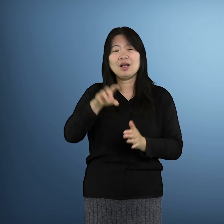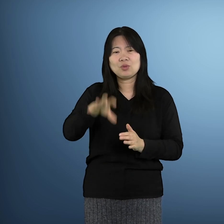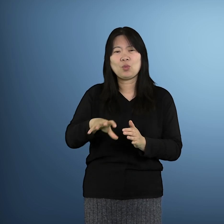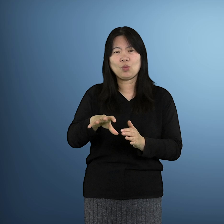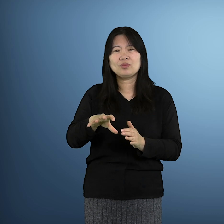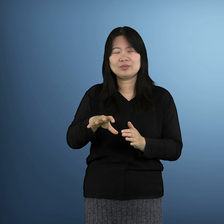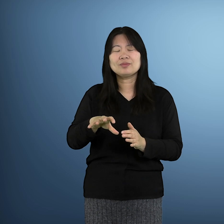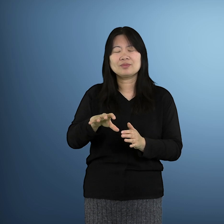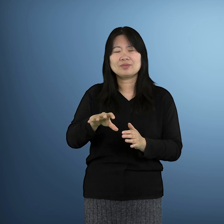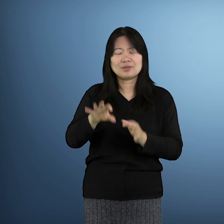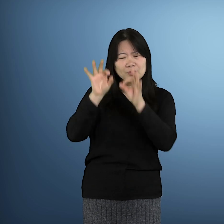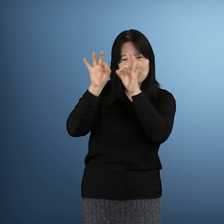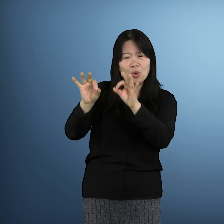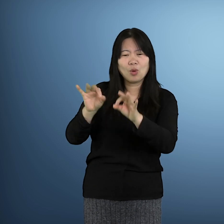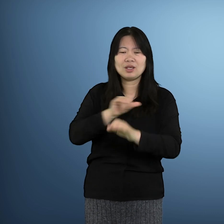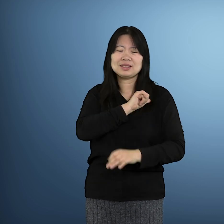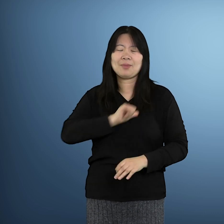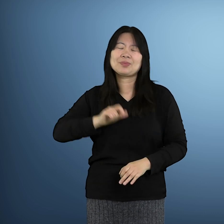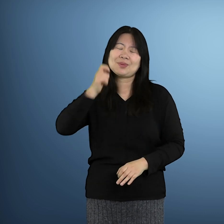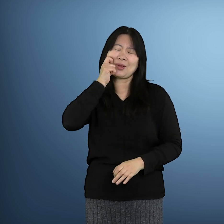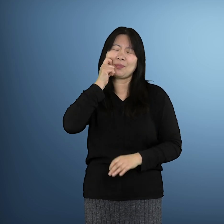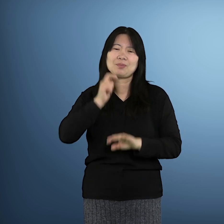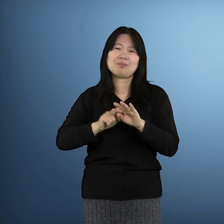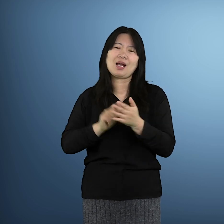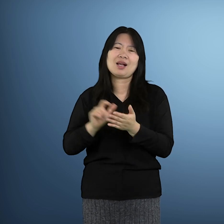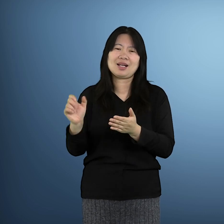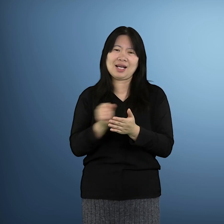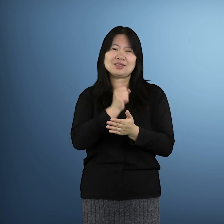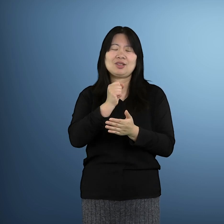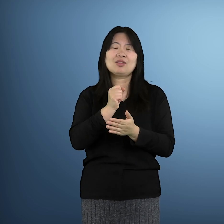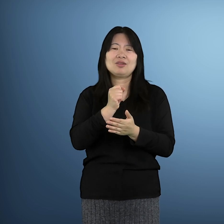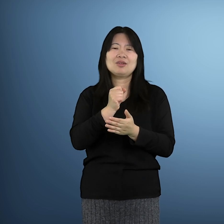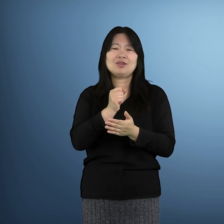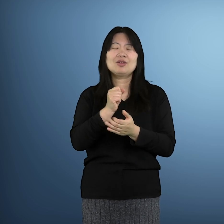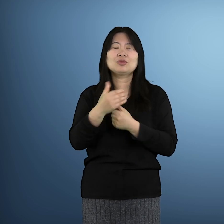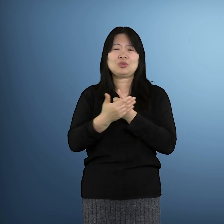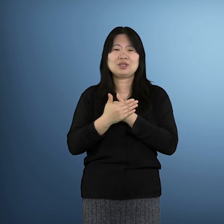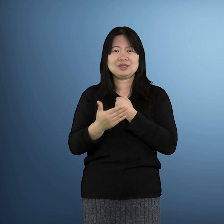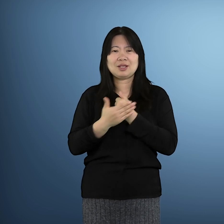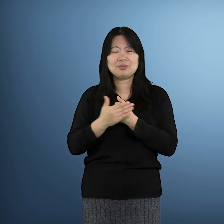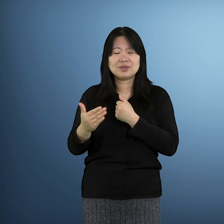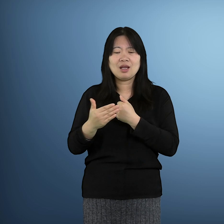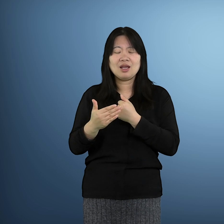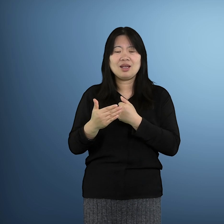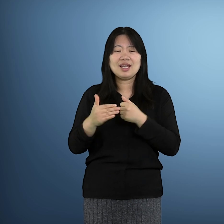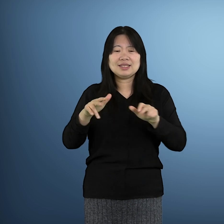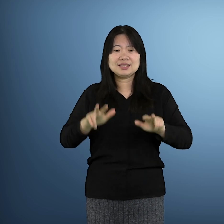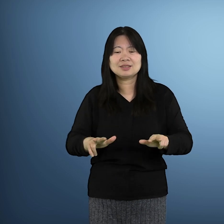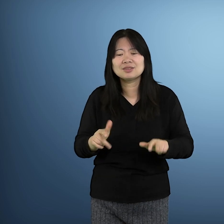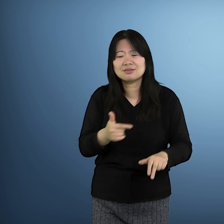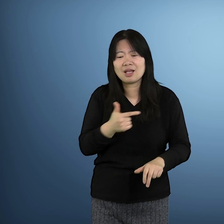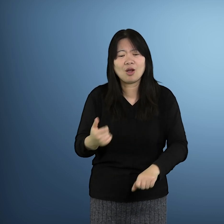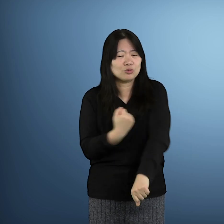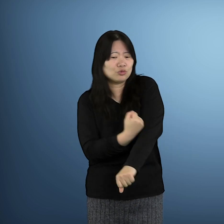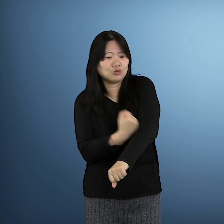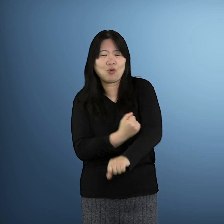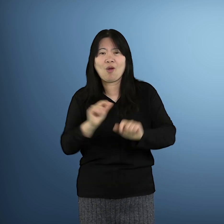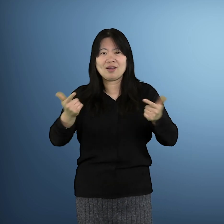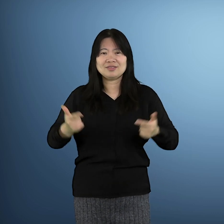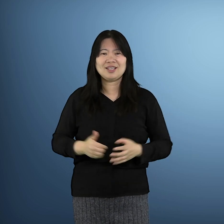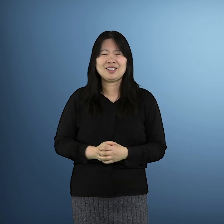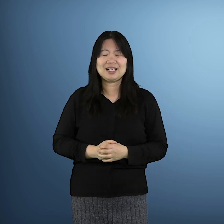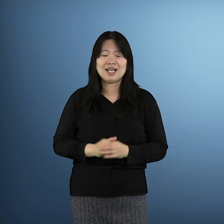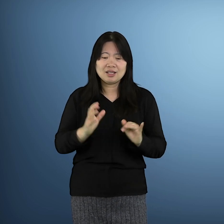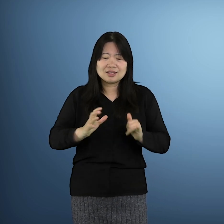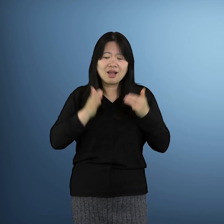때마다 견딜 수 없는 마음을 가지게 해서 자기는 지금 이것이 대단한 수고가 아니라